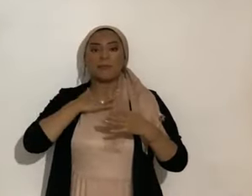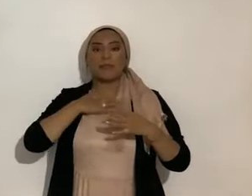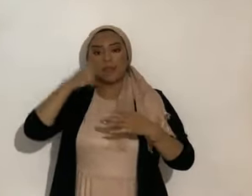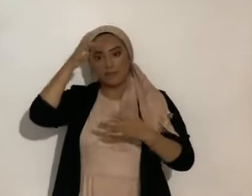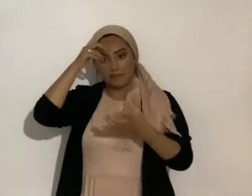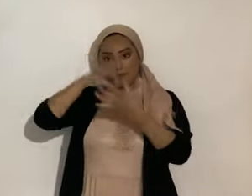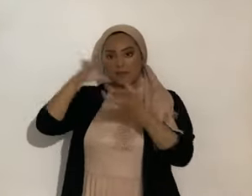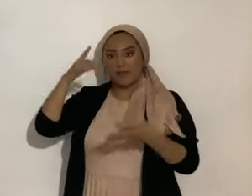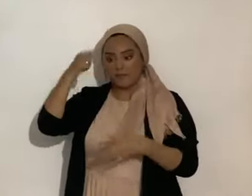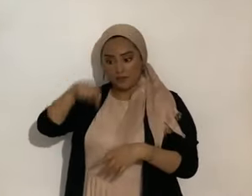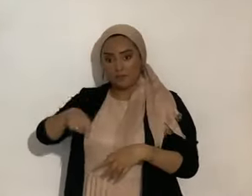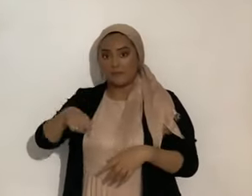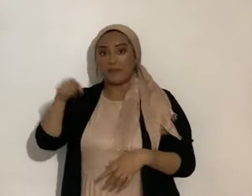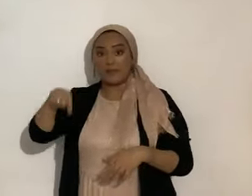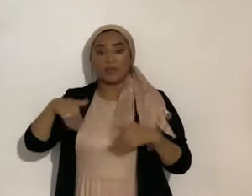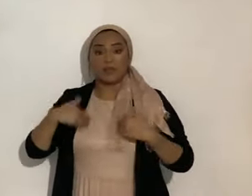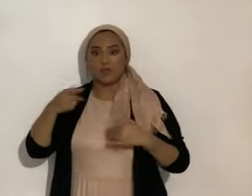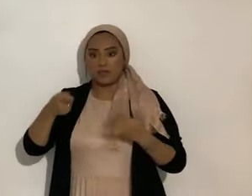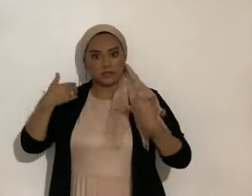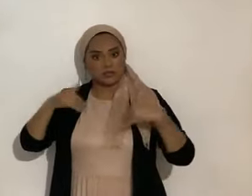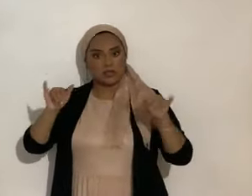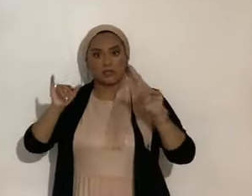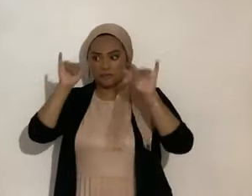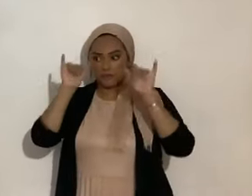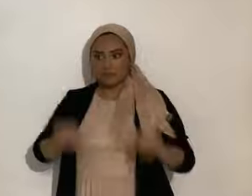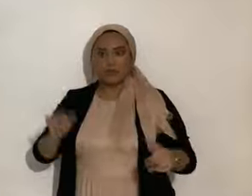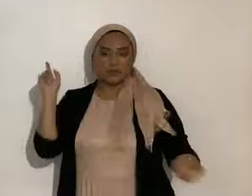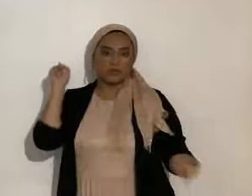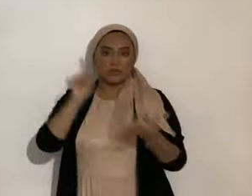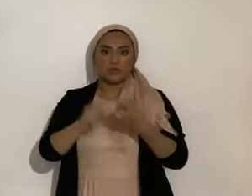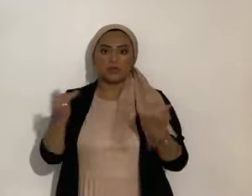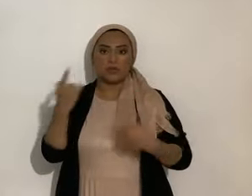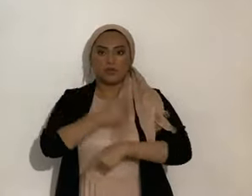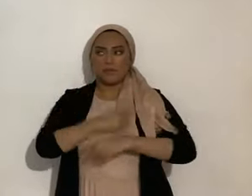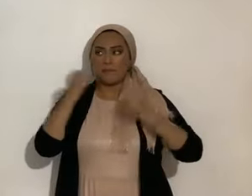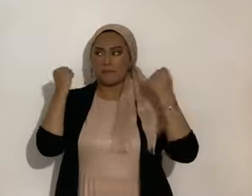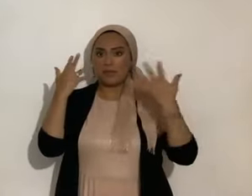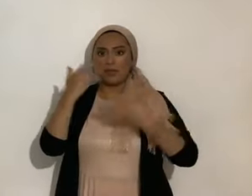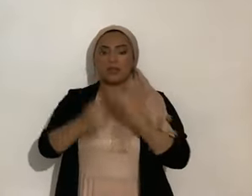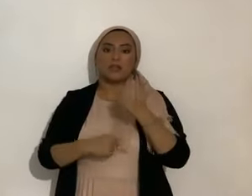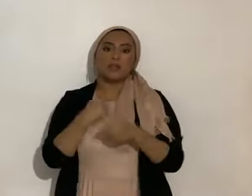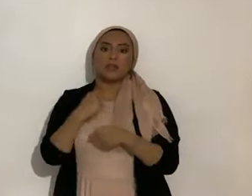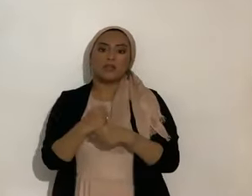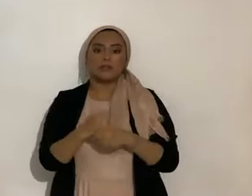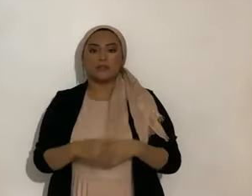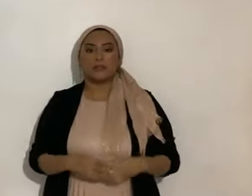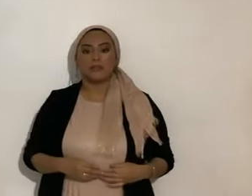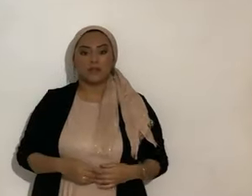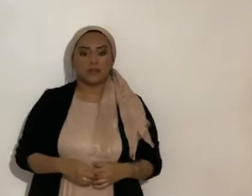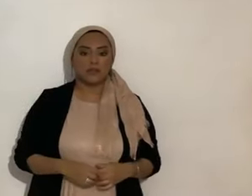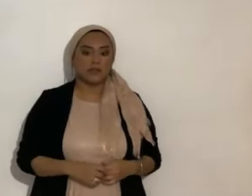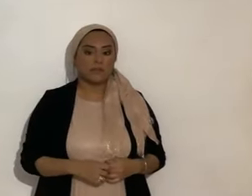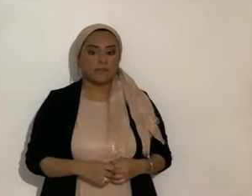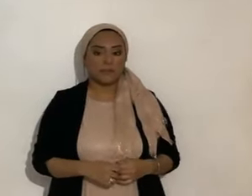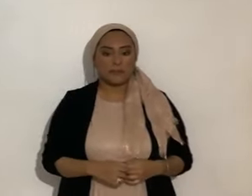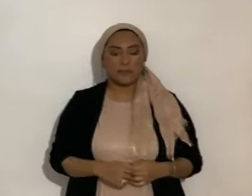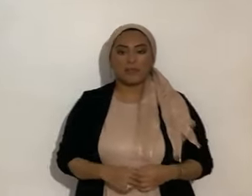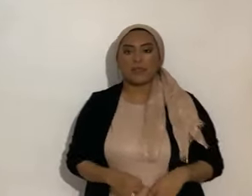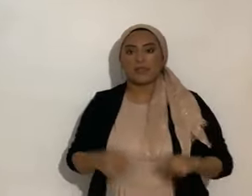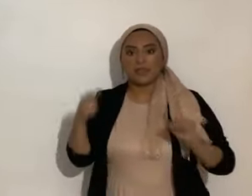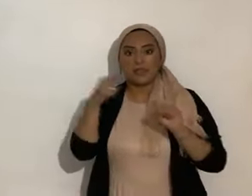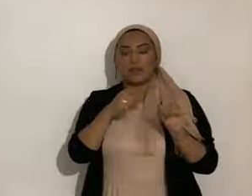hiciera liberación. Este joven prevalece hasta ahora, y ya son varios años, aleluya. Entonces, la idea está que él